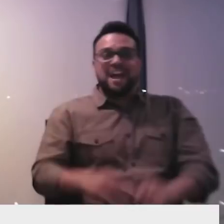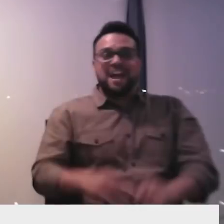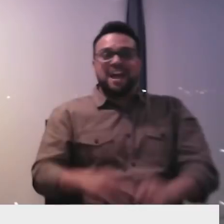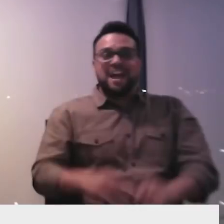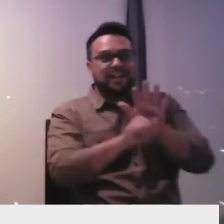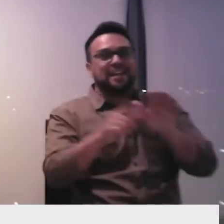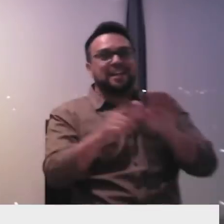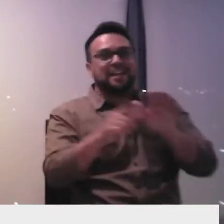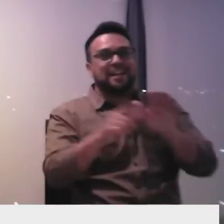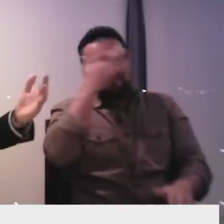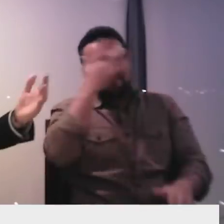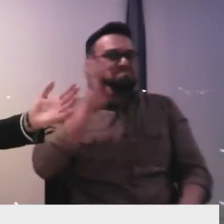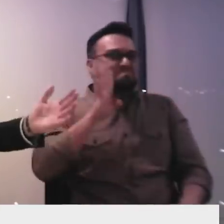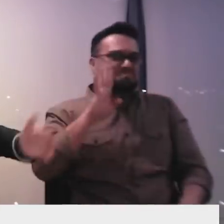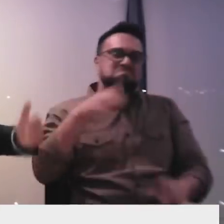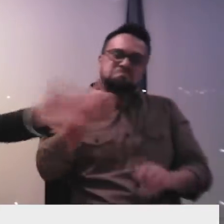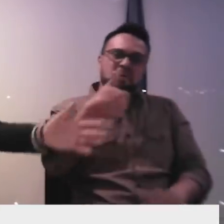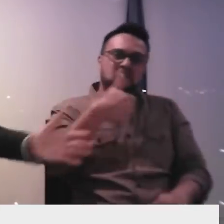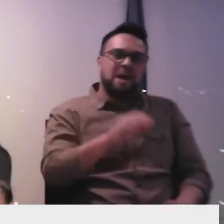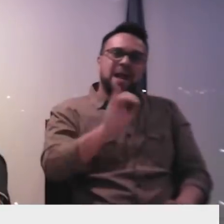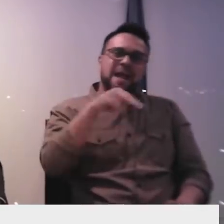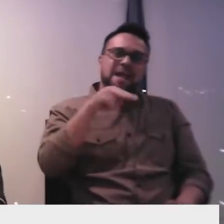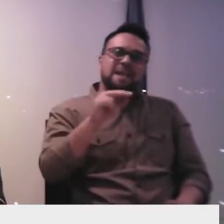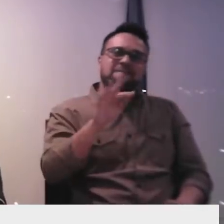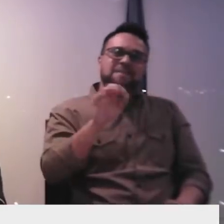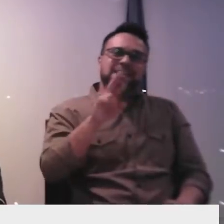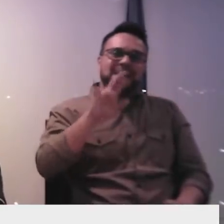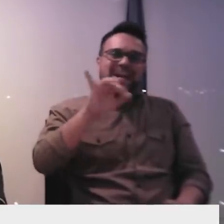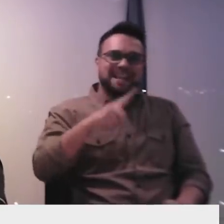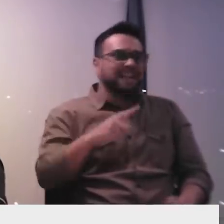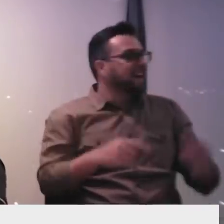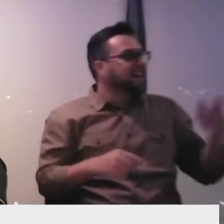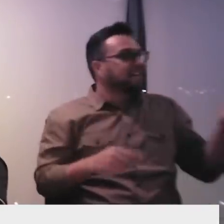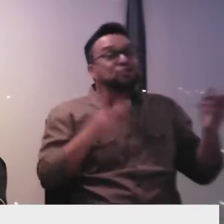fina. Só gente boa. Na infantaria só tem gente inteligente. É isso mesmo?